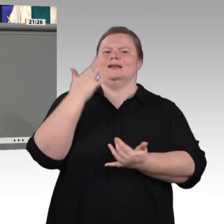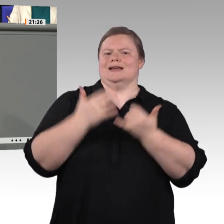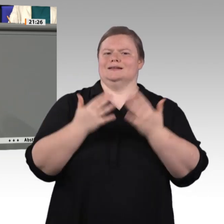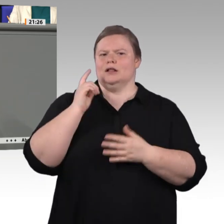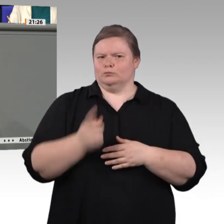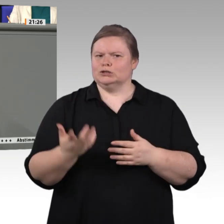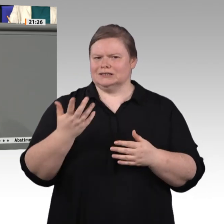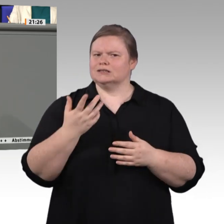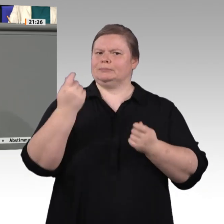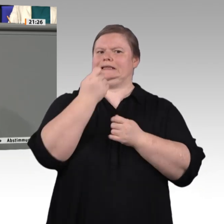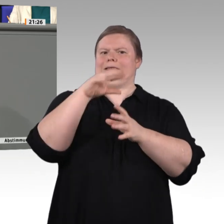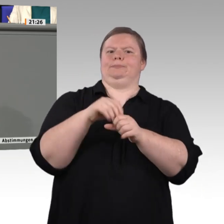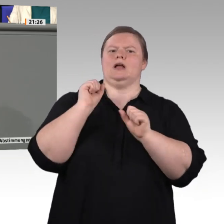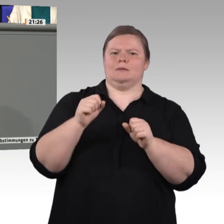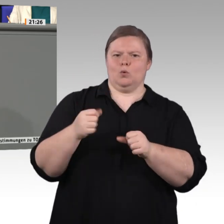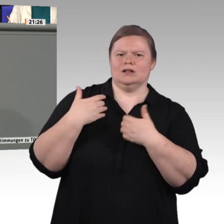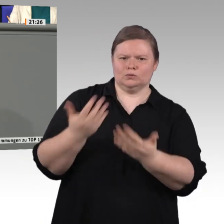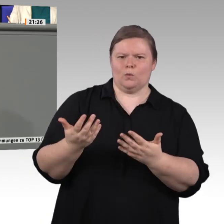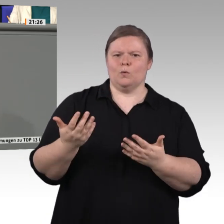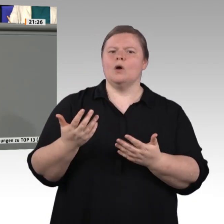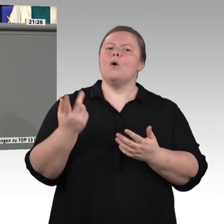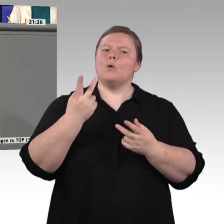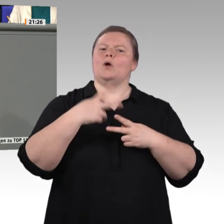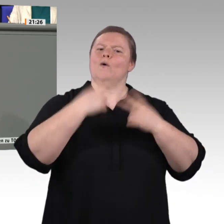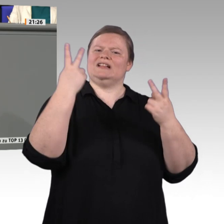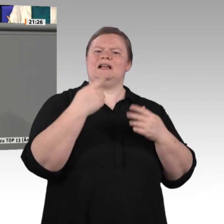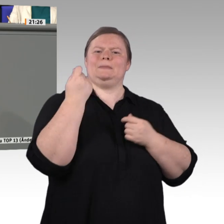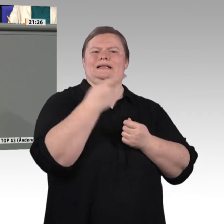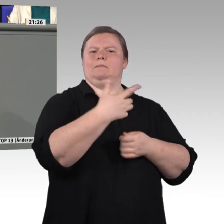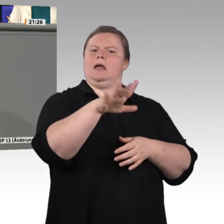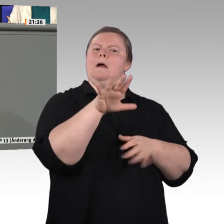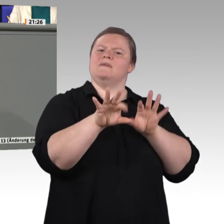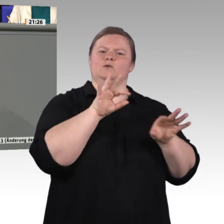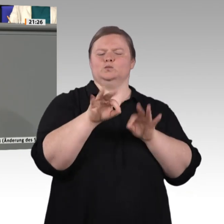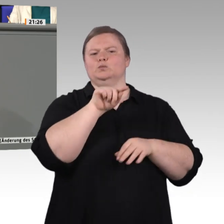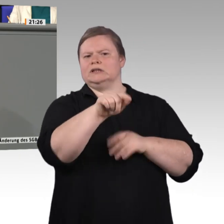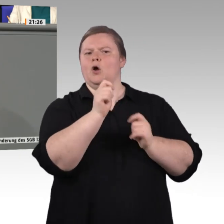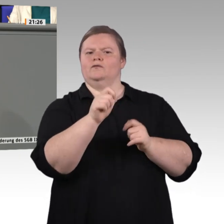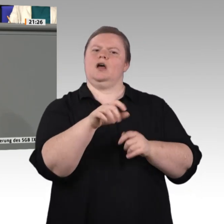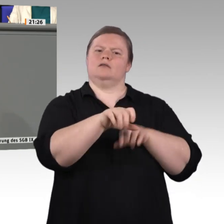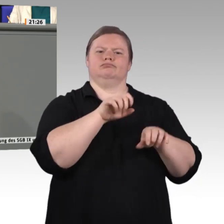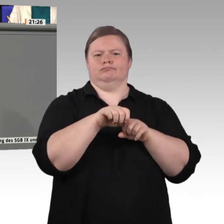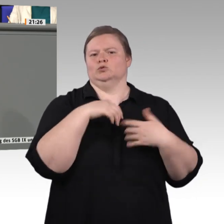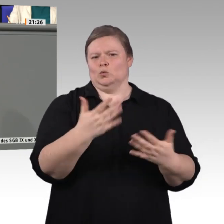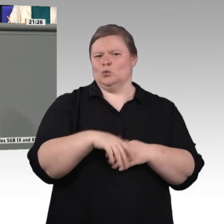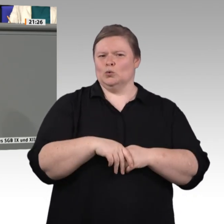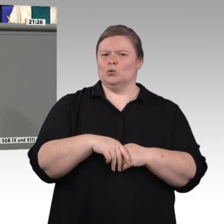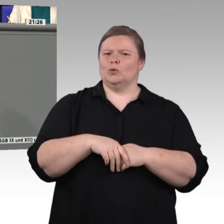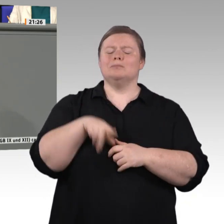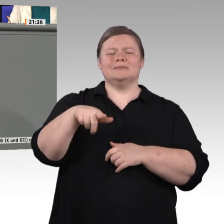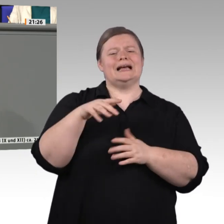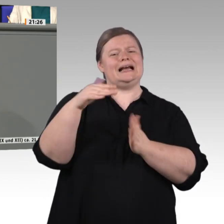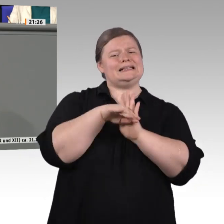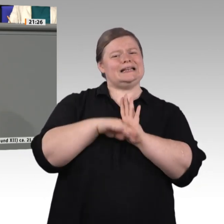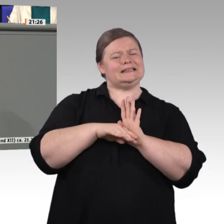Menschen eben näher an den Arbeitsmarkt rankommen. Und das ist eine Chance, dass die Menschen aus den Werkstätten herankommen. Und